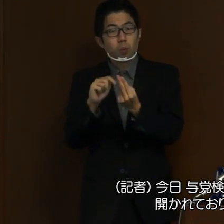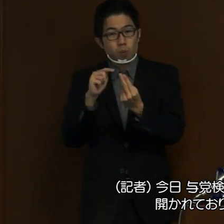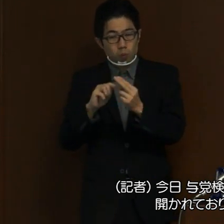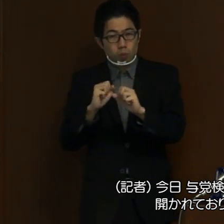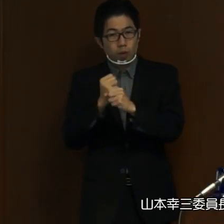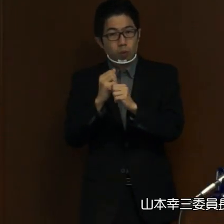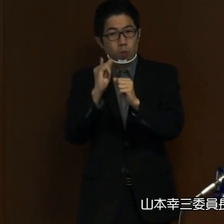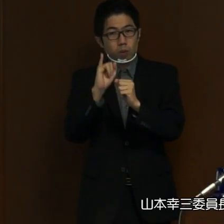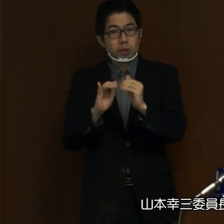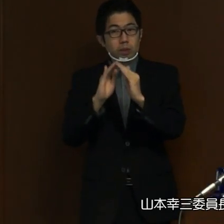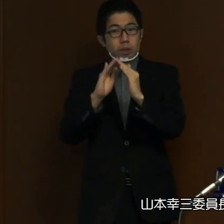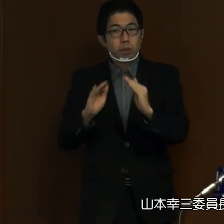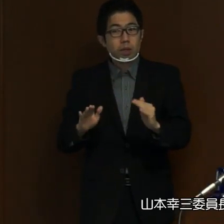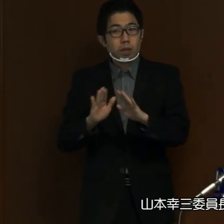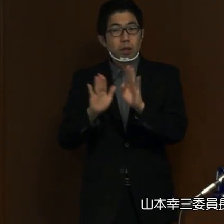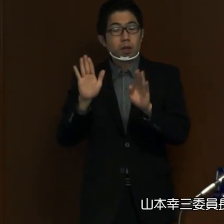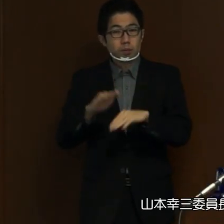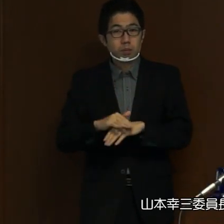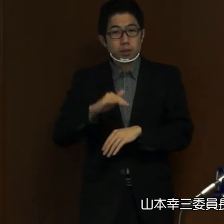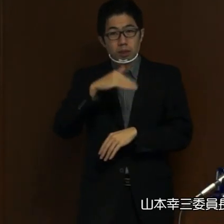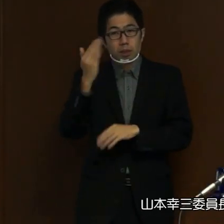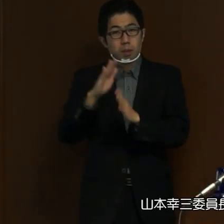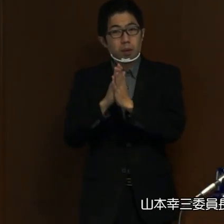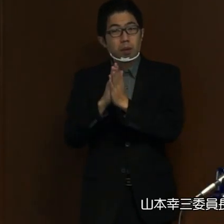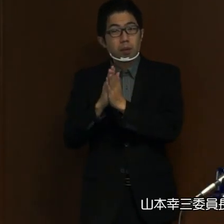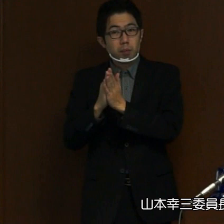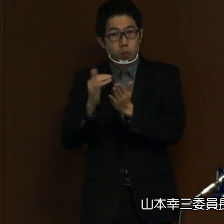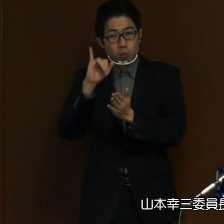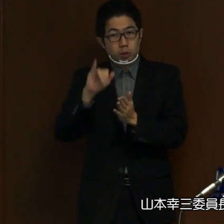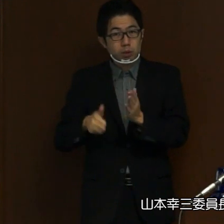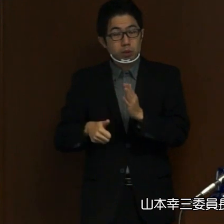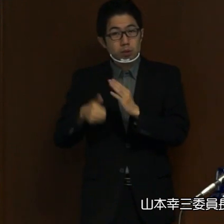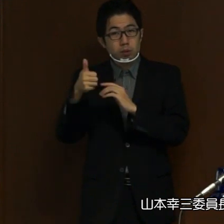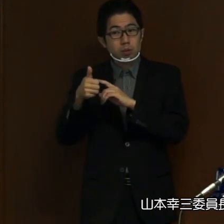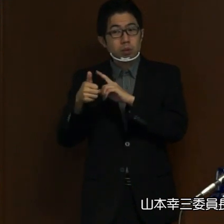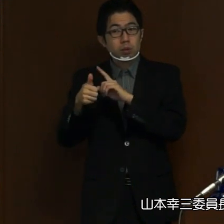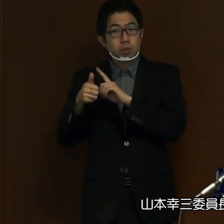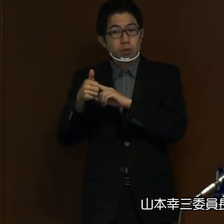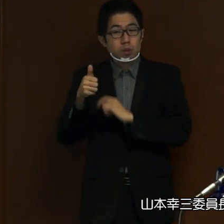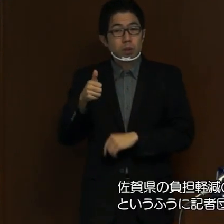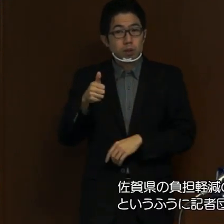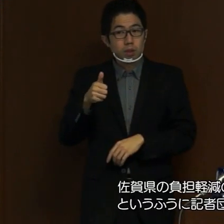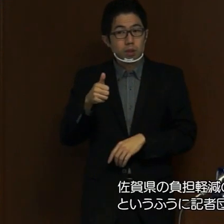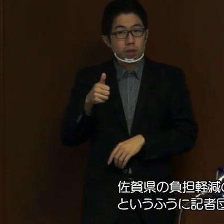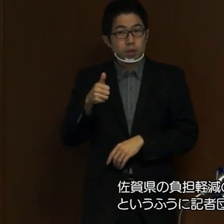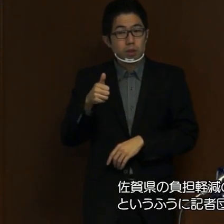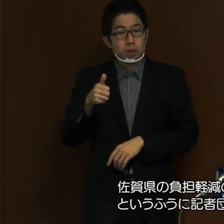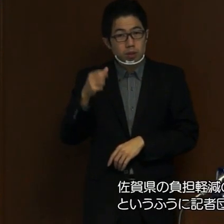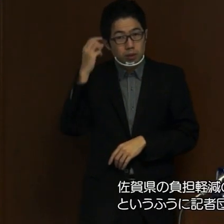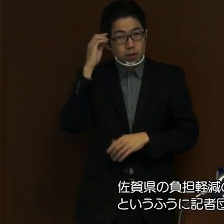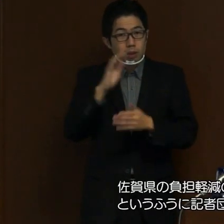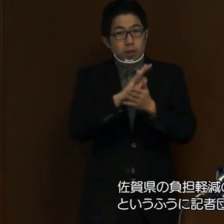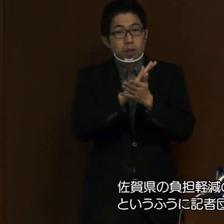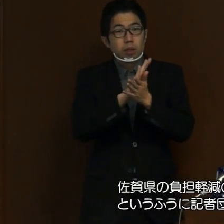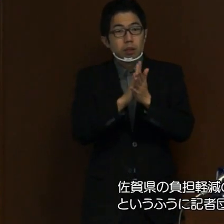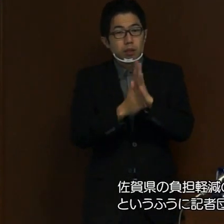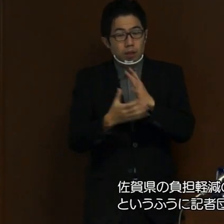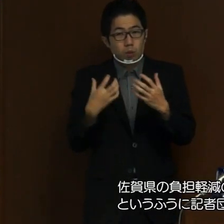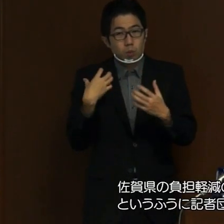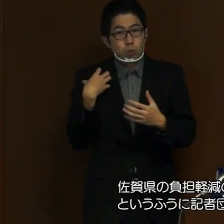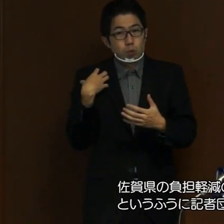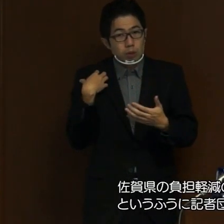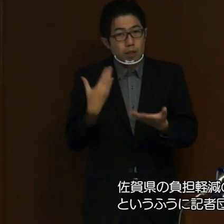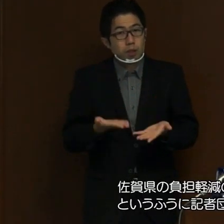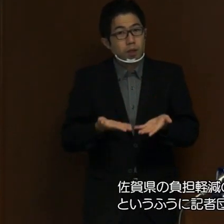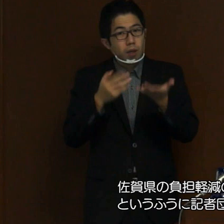して、山本構造委員長が、PT として、佐賀県の負担軽減の試算をするという